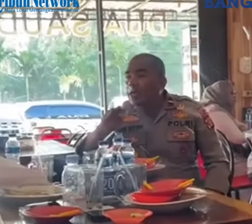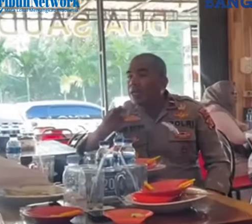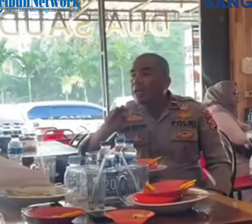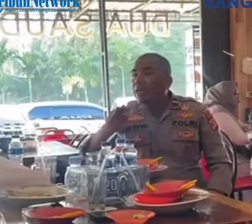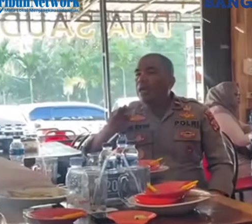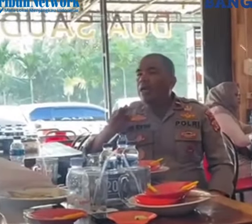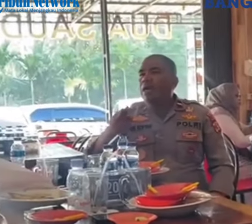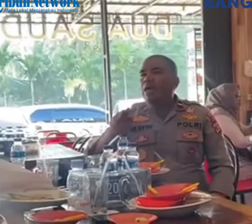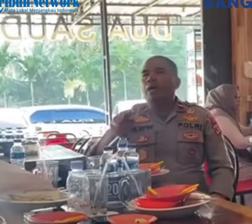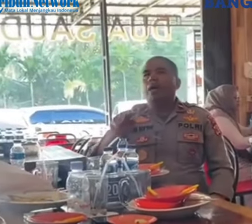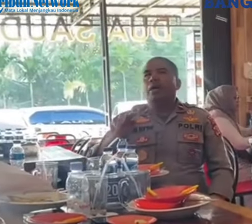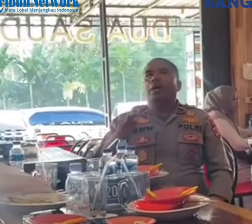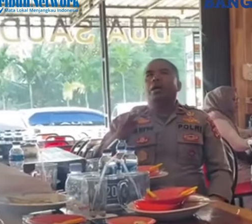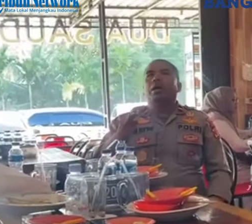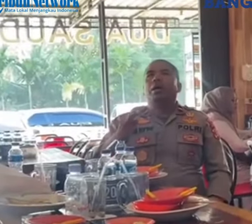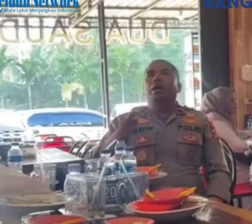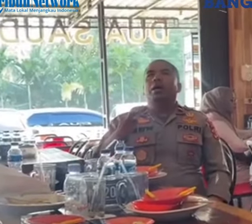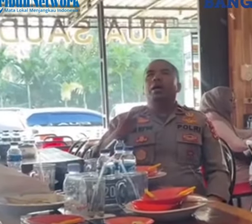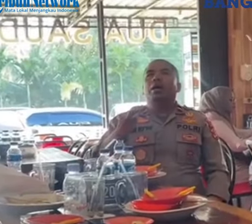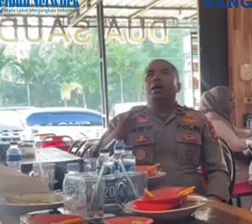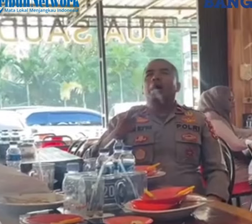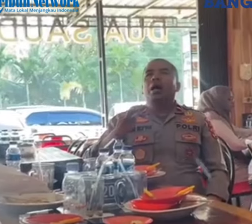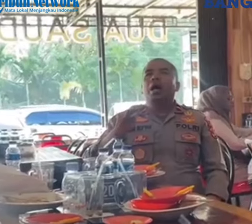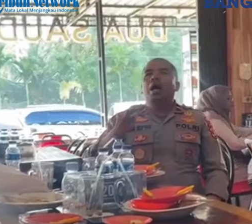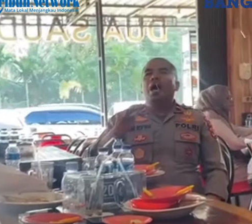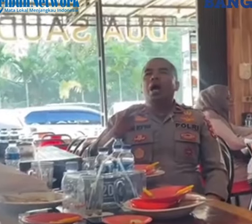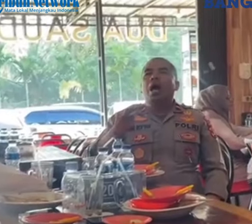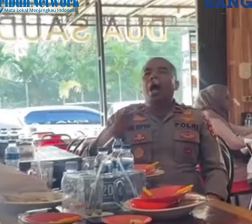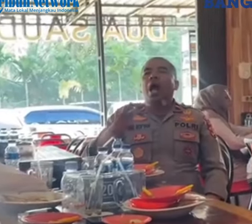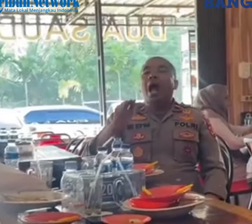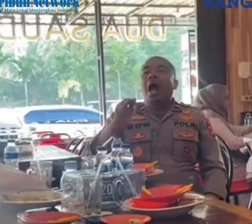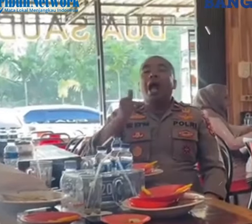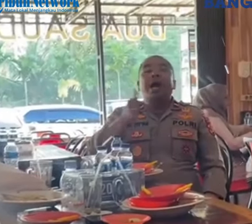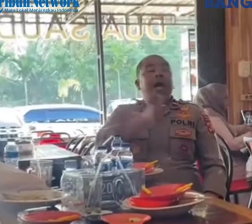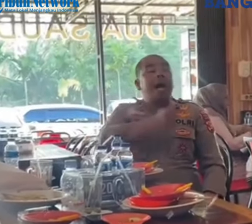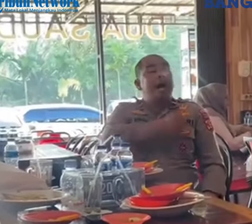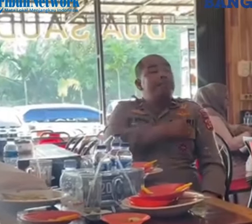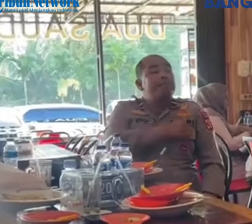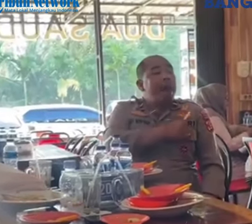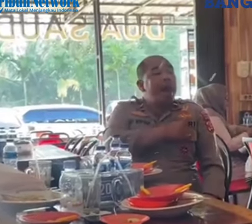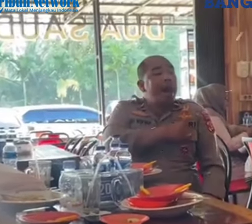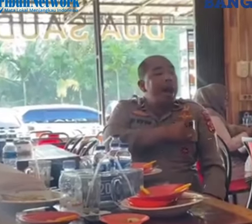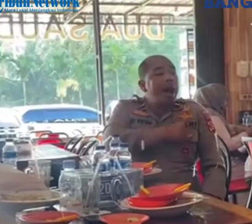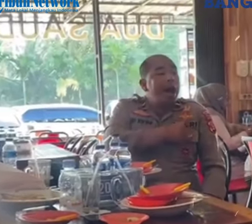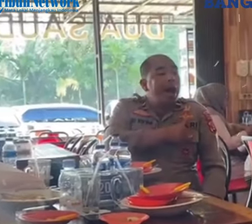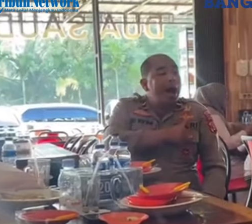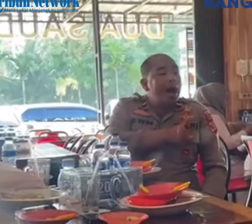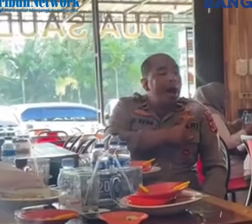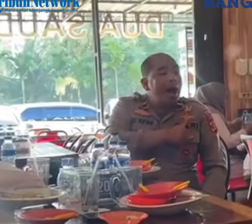makan. Sementara di sebelahnya terdapat seorang lelaki terlihat saling bercengkerama menggunakan bahasa isyarat.